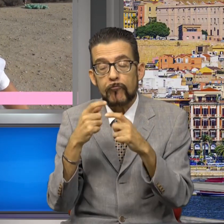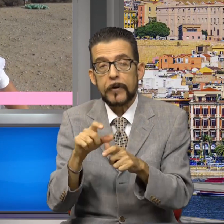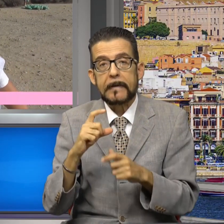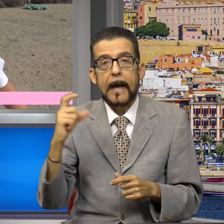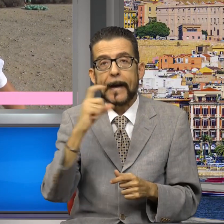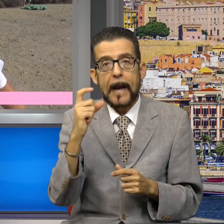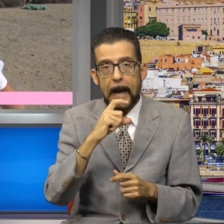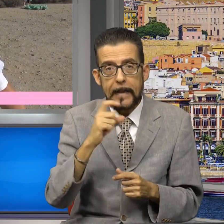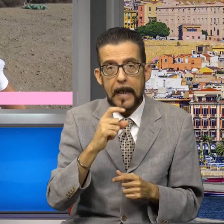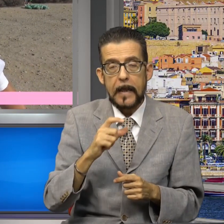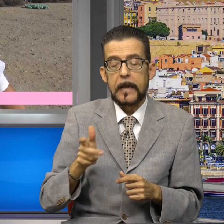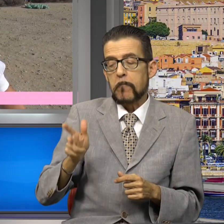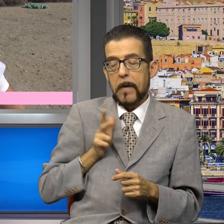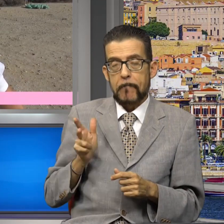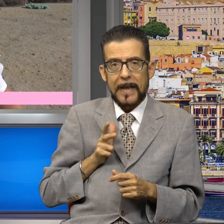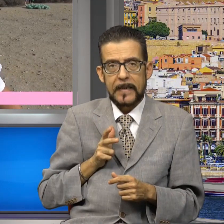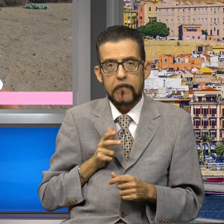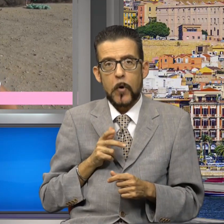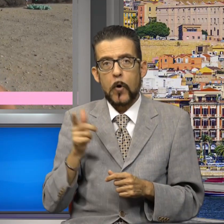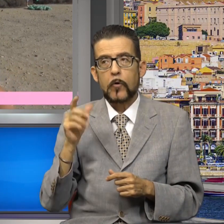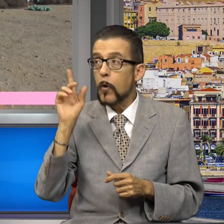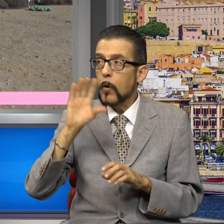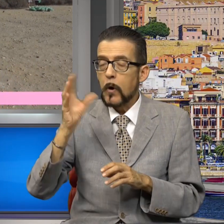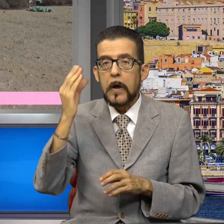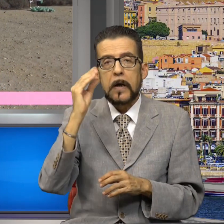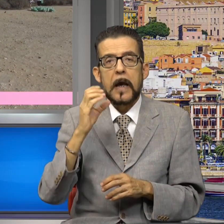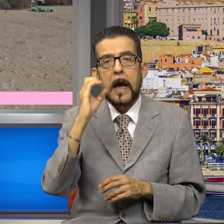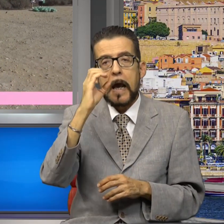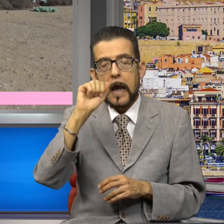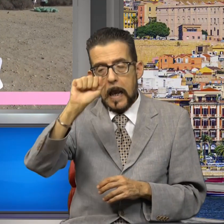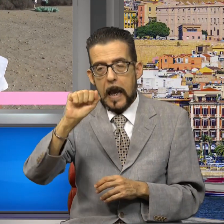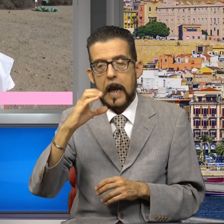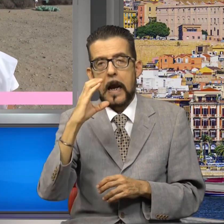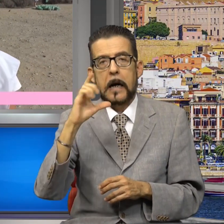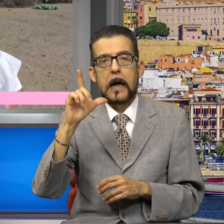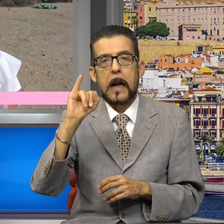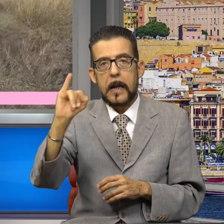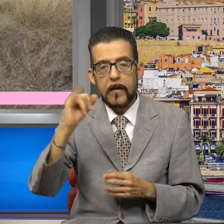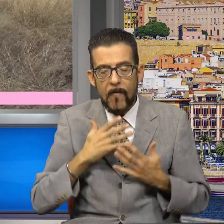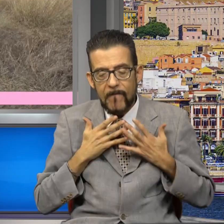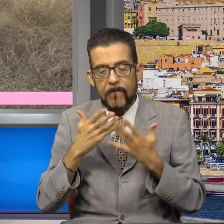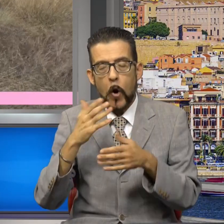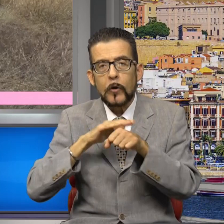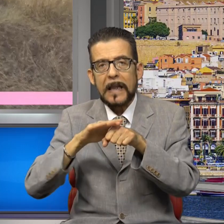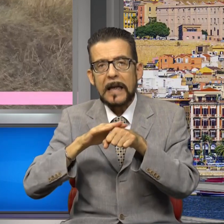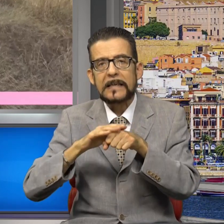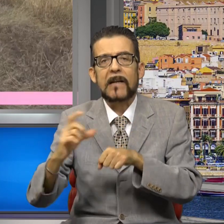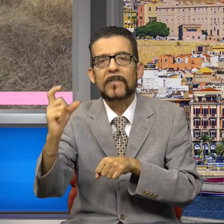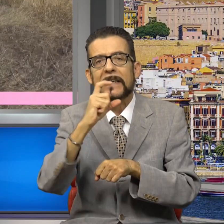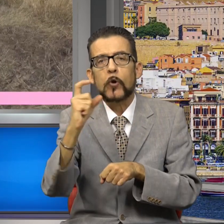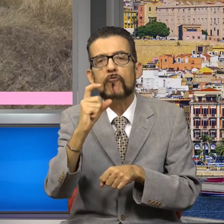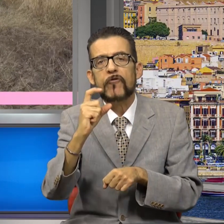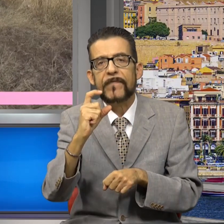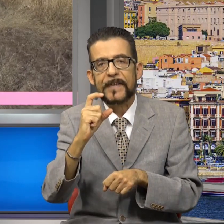il patrimonio che ha Cagliari. Le ACLI provinciali di Cagliari oggi hanno, insieme ai volontari del servizio civile, hanno voluto dare il loro contributo affinché